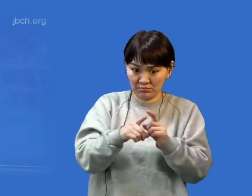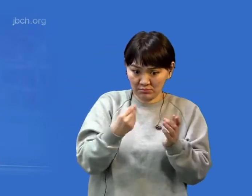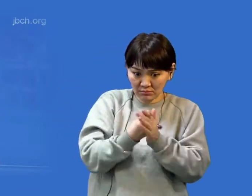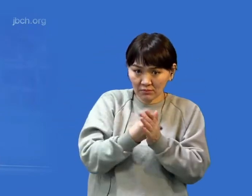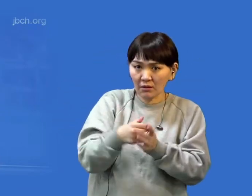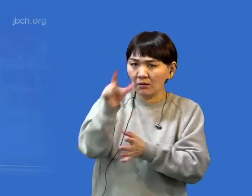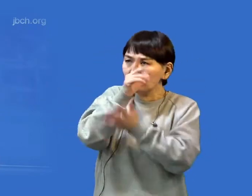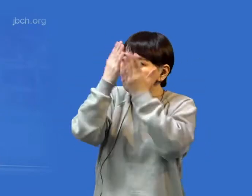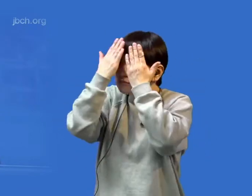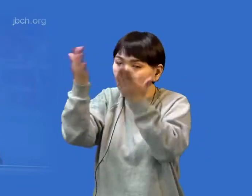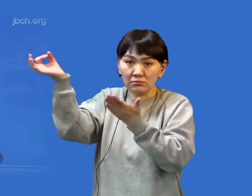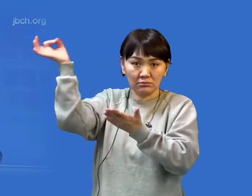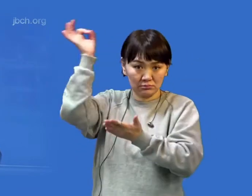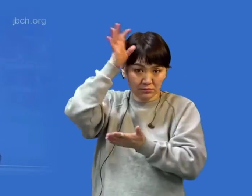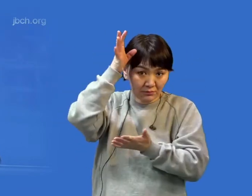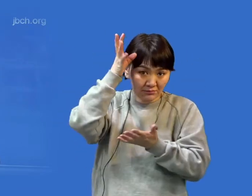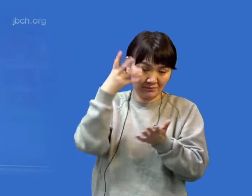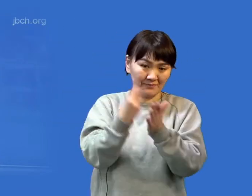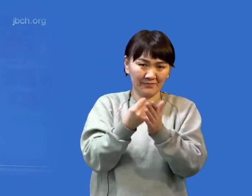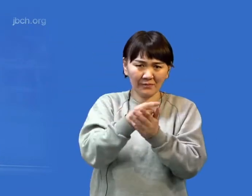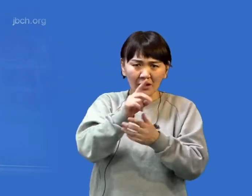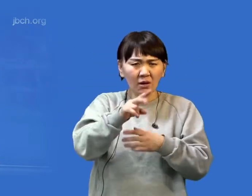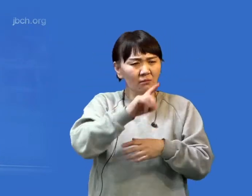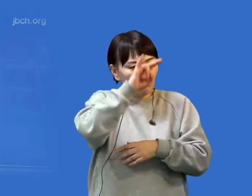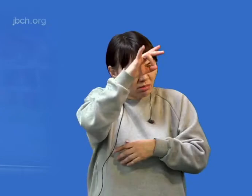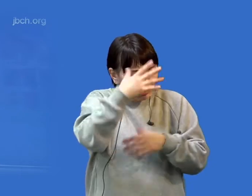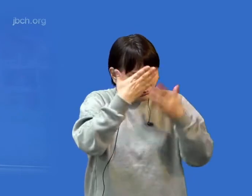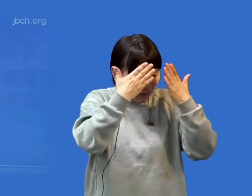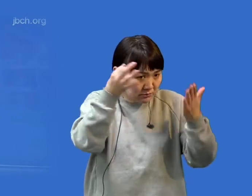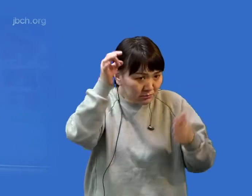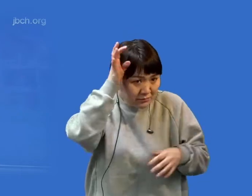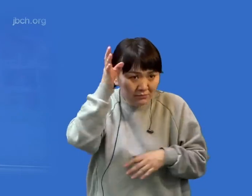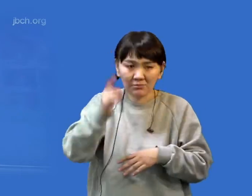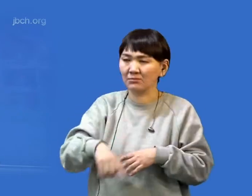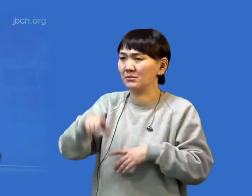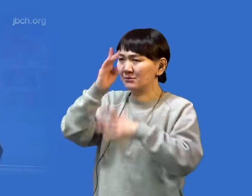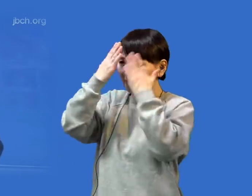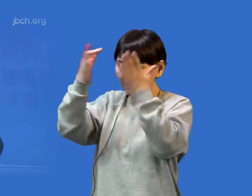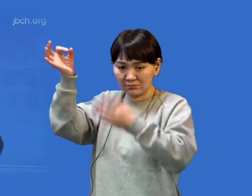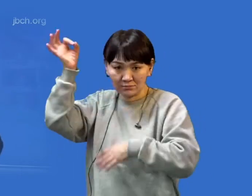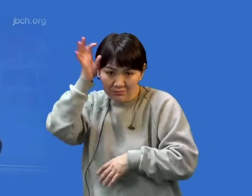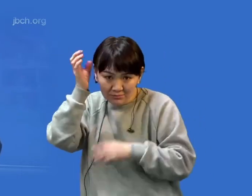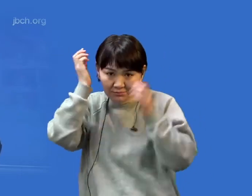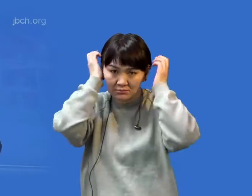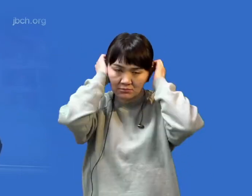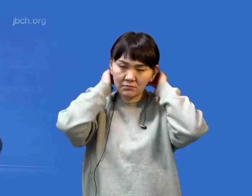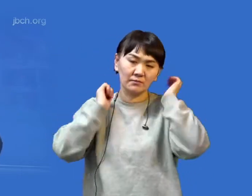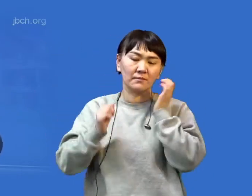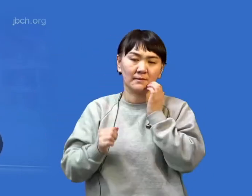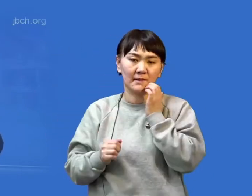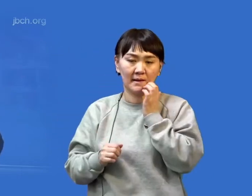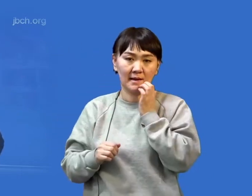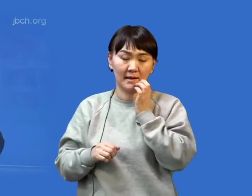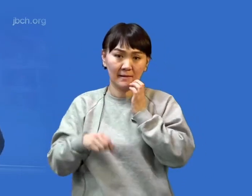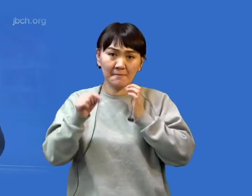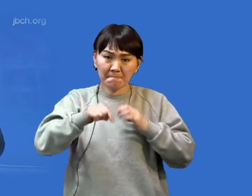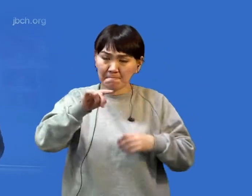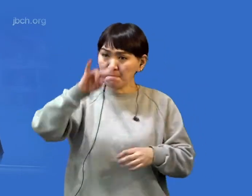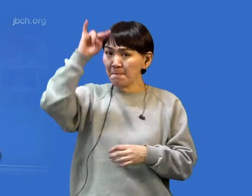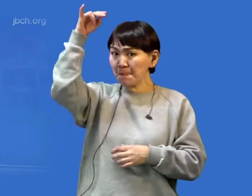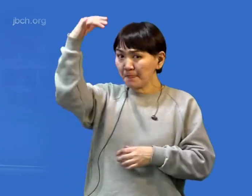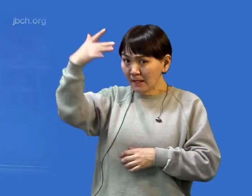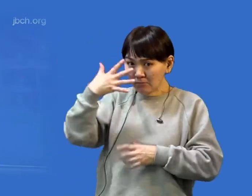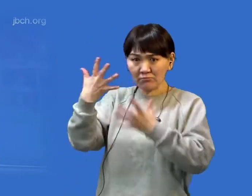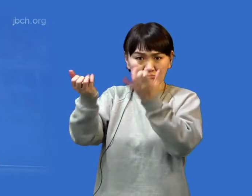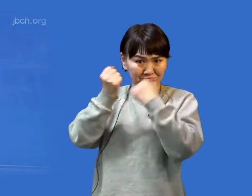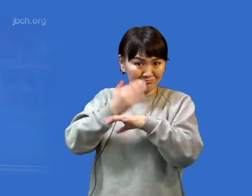нэг үсэлд одоо талархаж мэдэхгүй бор хандаж талархаж мэдэхгүй хүний өмнө жигсэн тийм ээ үгүй эн чинь нэг үслийг